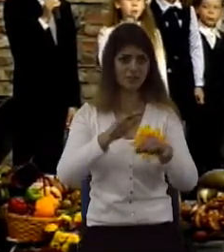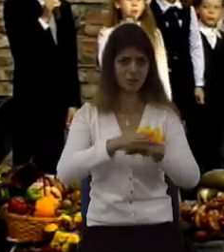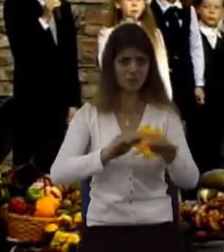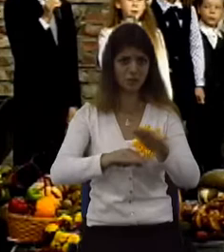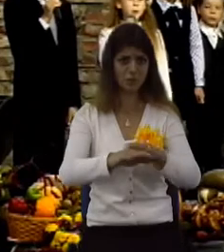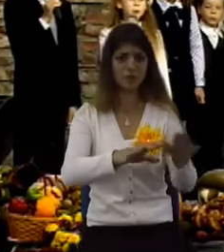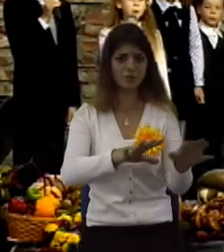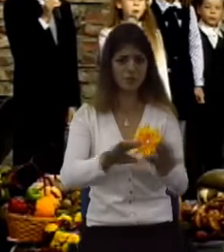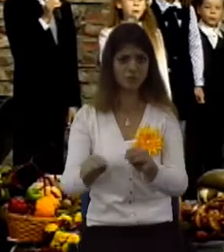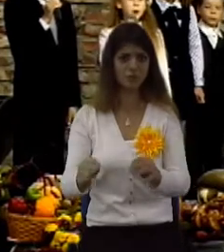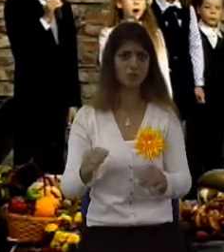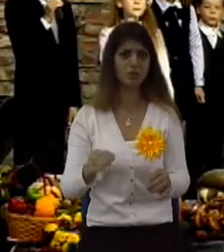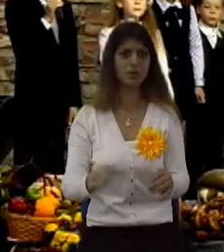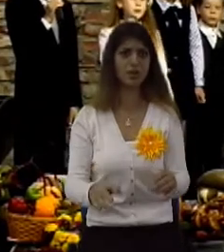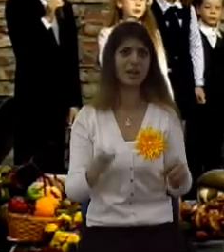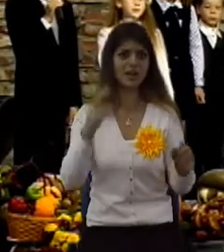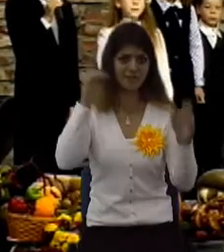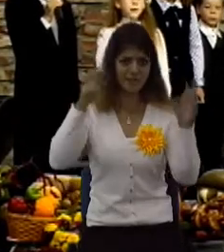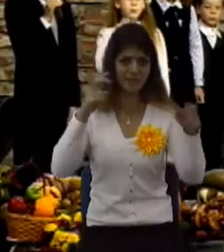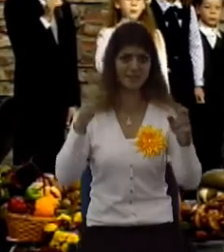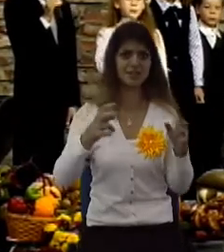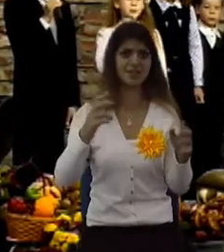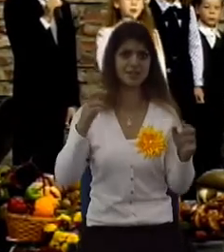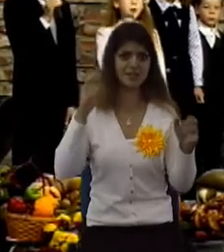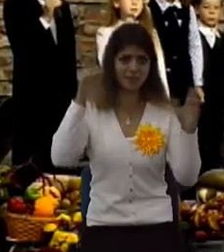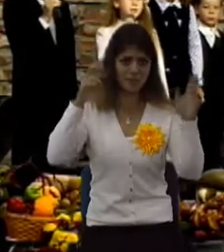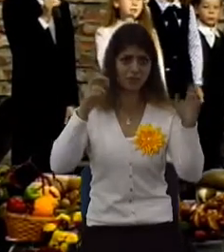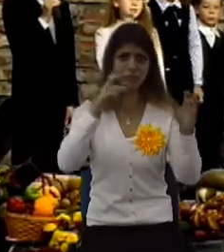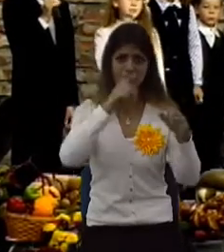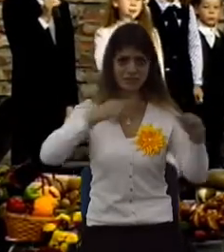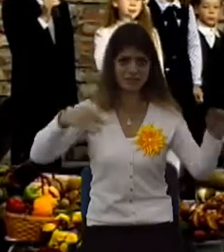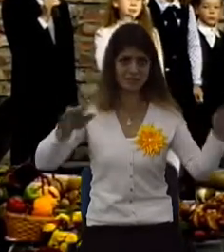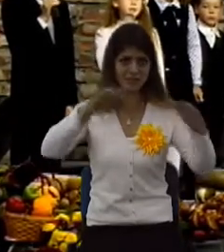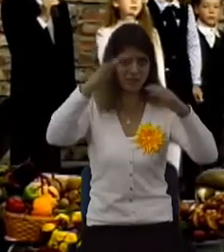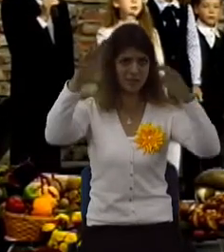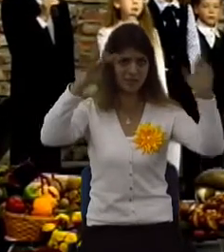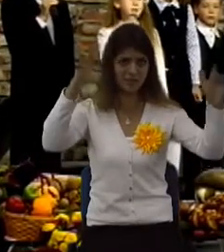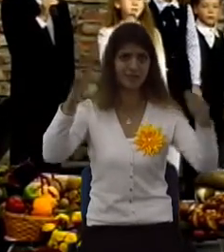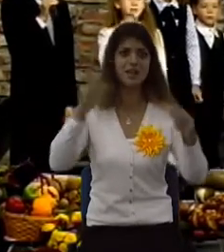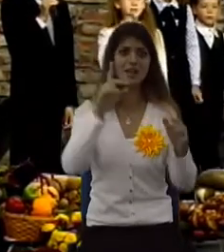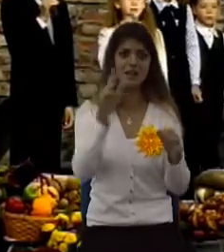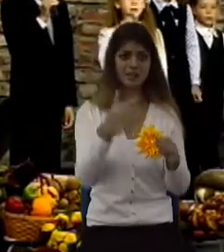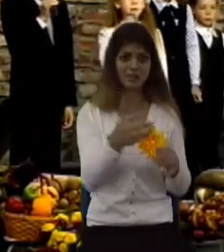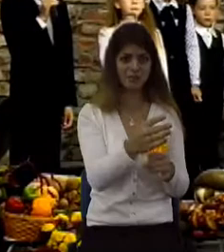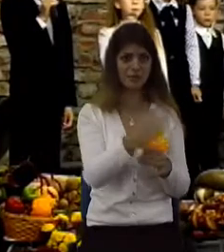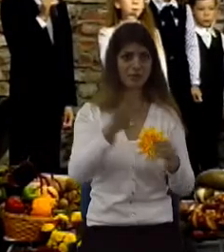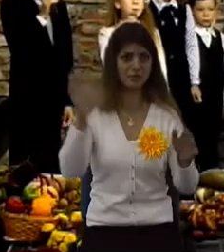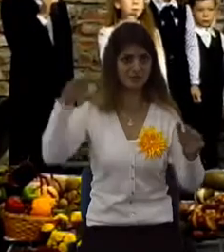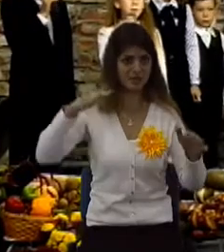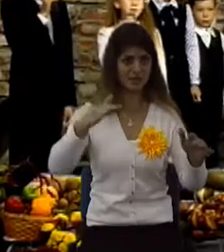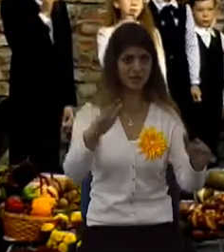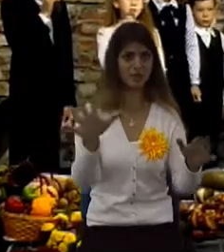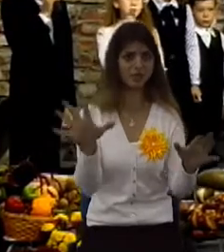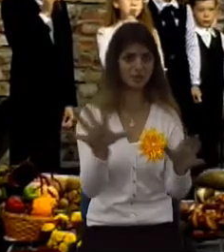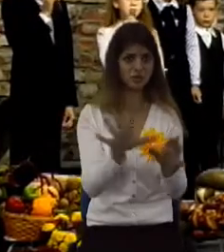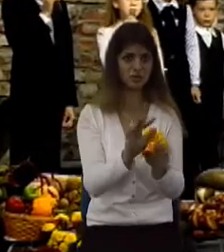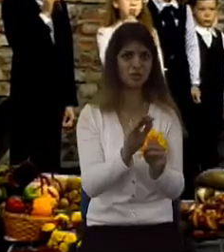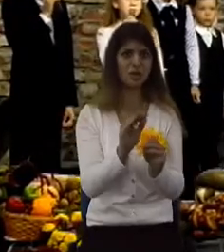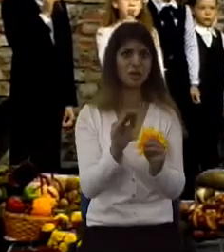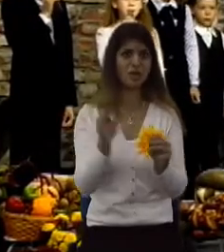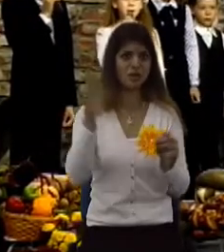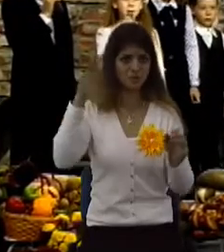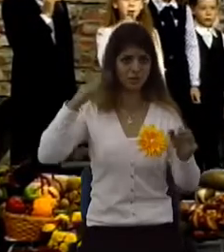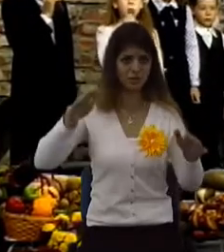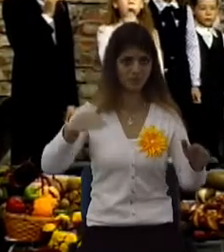все положил под ноги его, овец и волов всех, птиц небесных и рыб морских, все приходящее